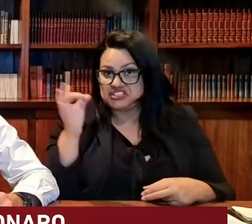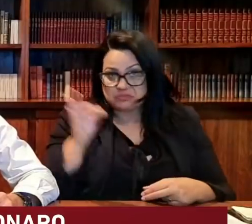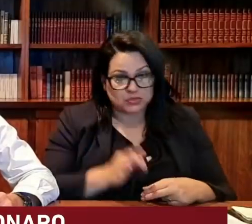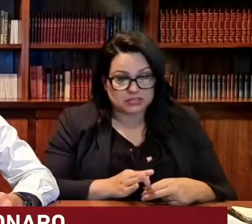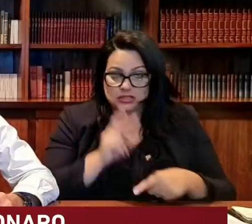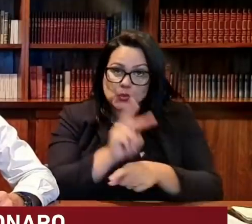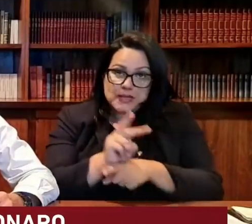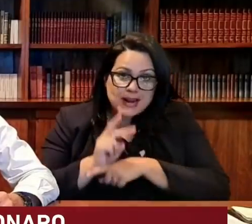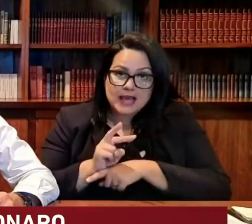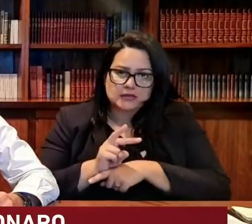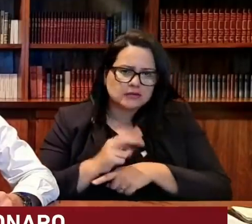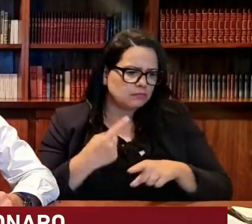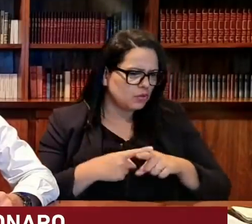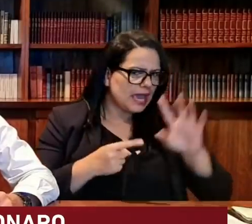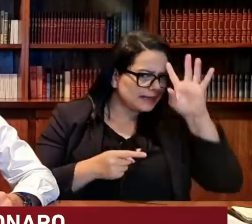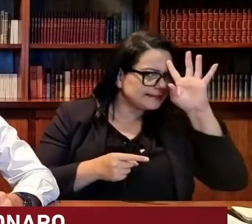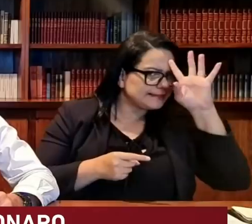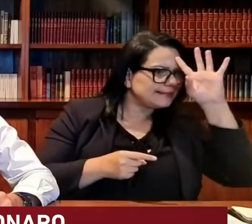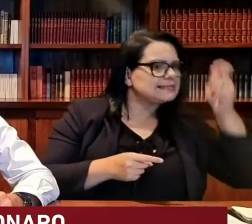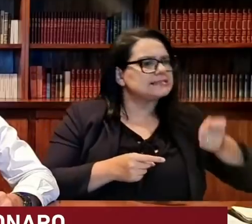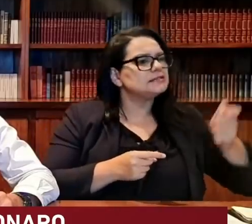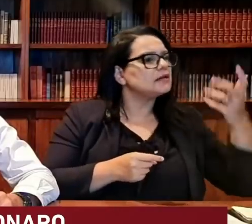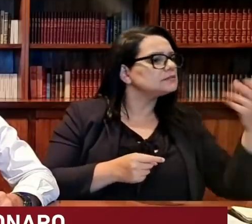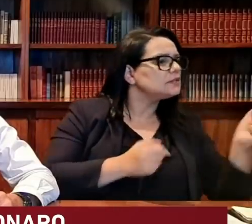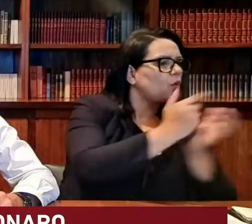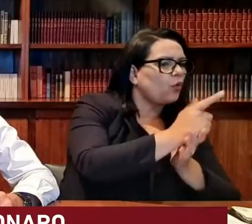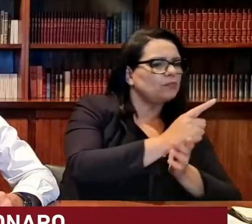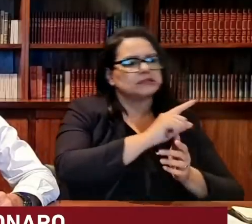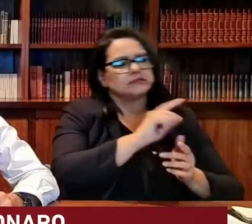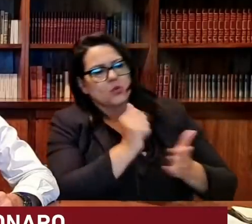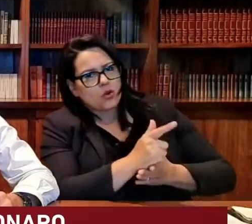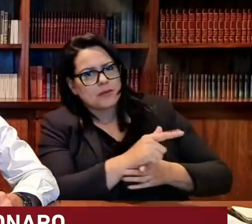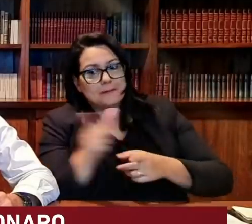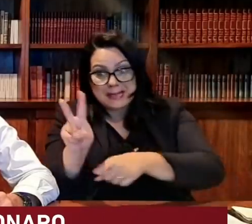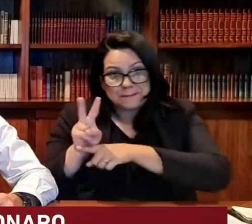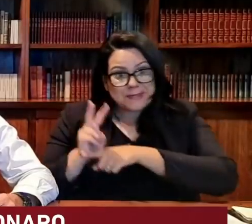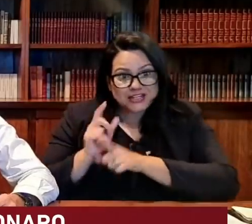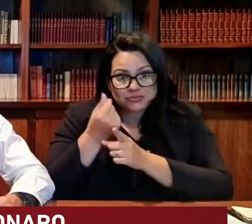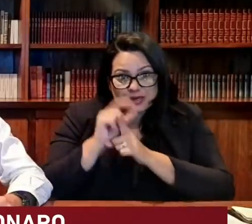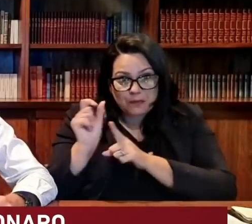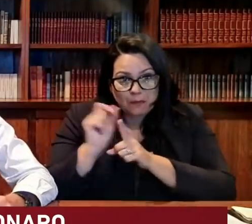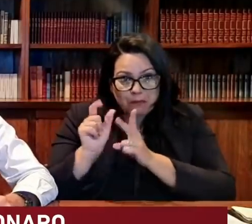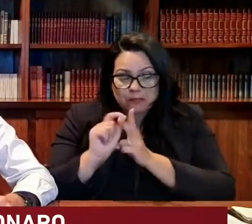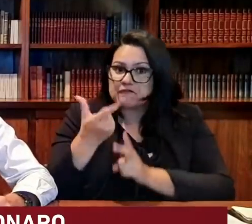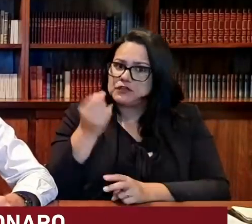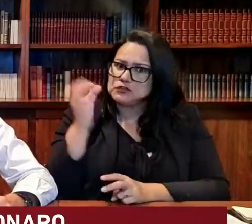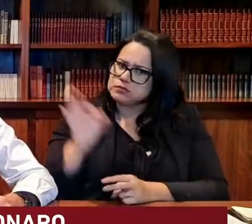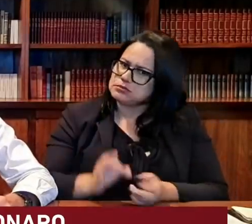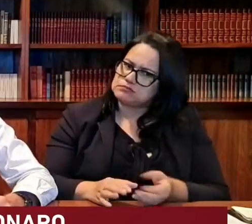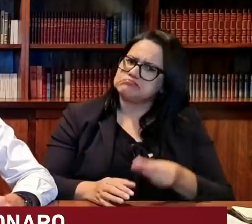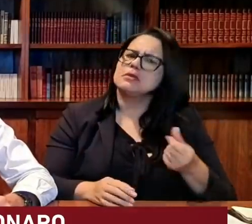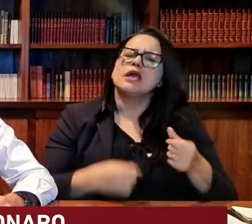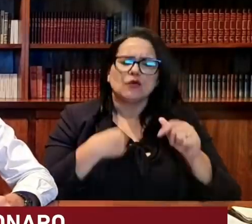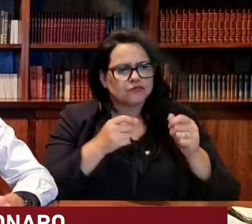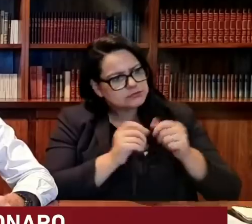crédito? Por que elas tomam 80% das decisões e 20%? Então, eu propus esse desafio para os presidentes dos bancos